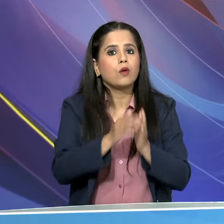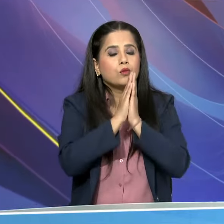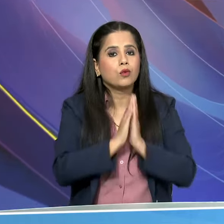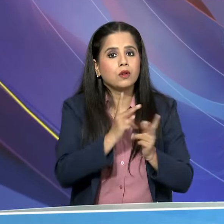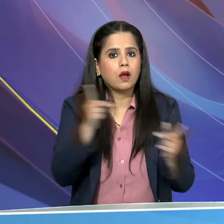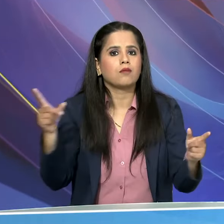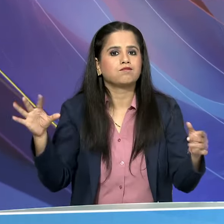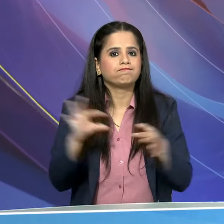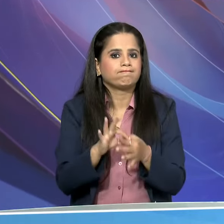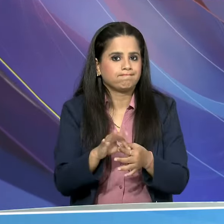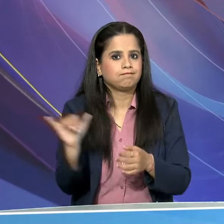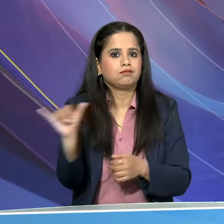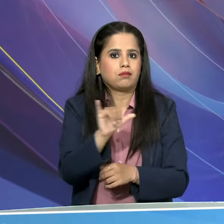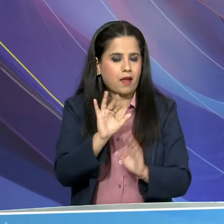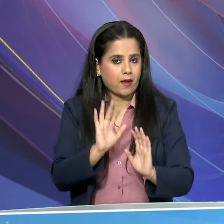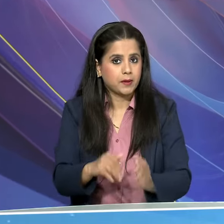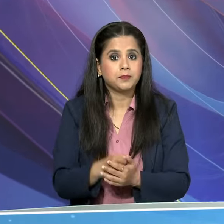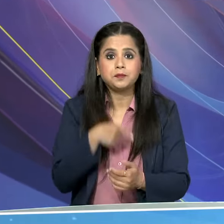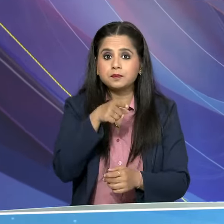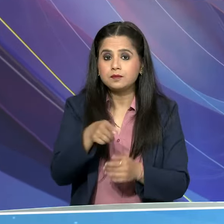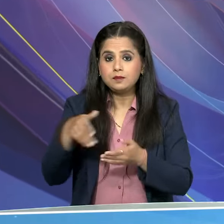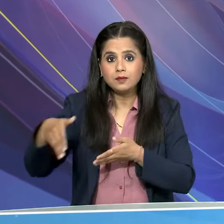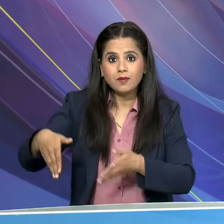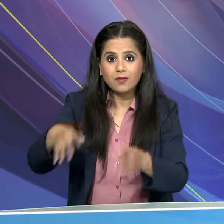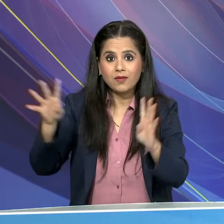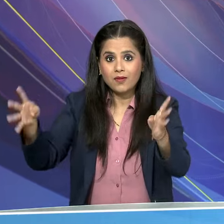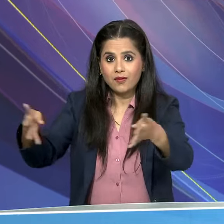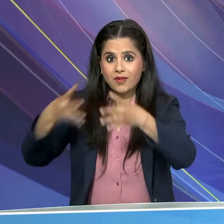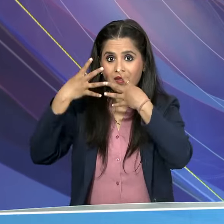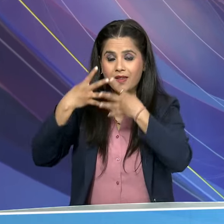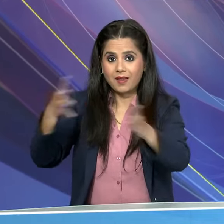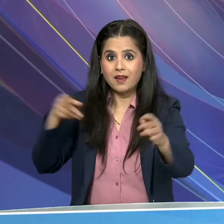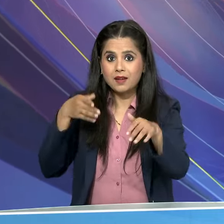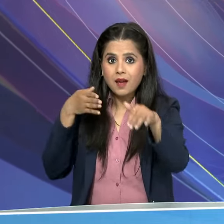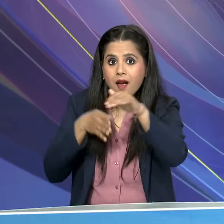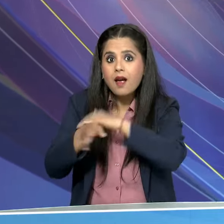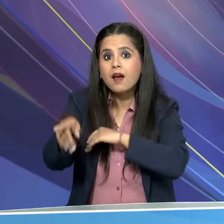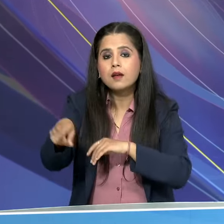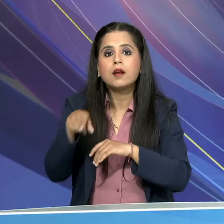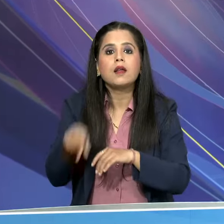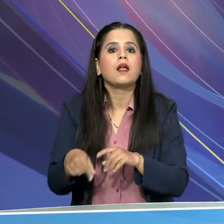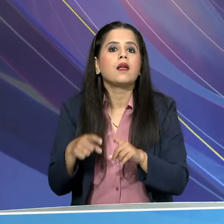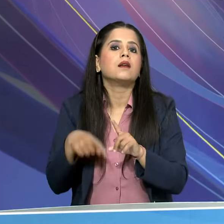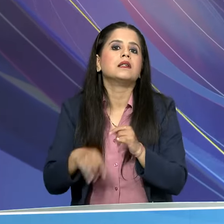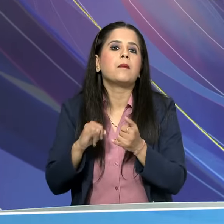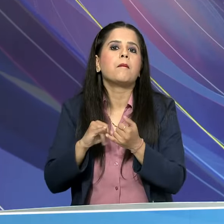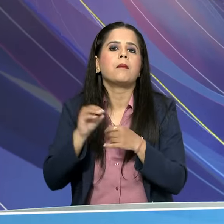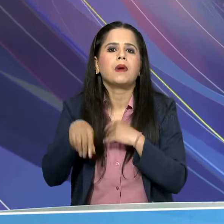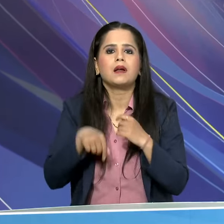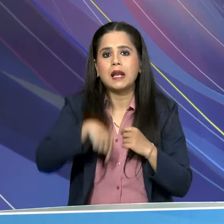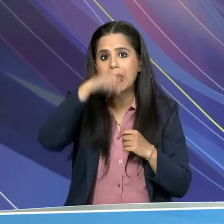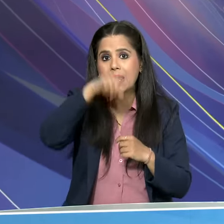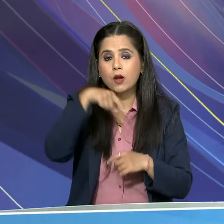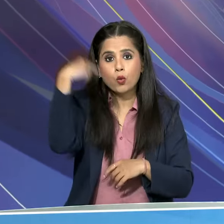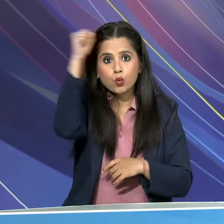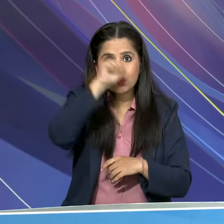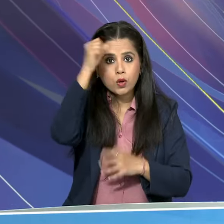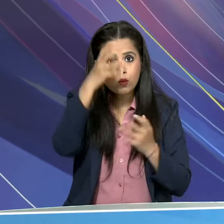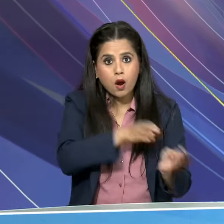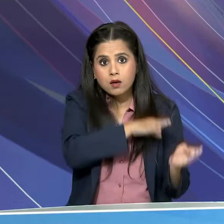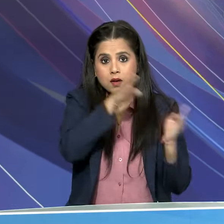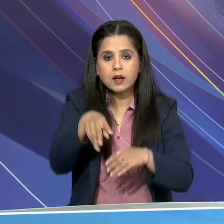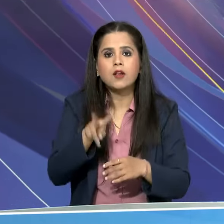गुरुद्वारा से जुड़ता है यह गलियारा दरबार साहिब जान के लिए भारतीय तीर्थ यात्रियों को